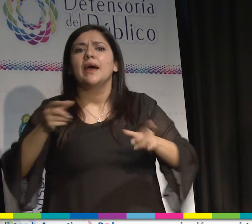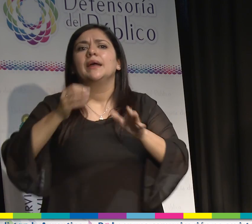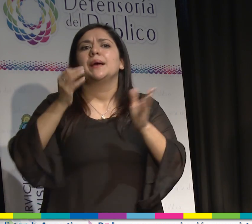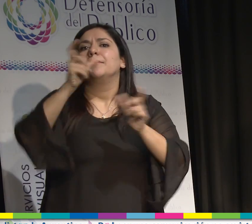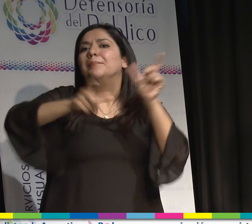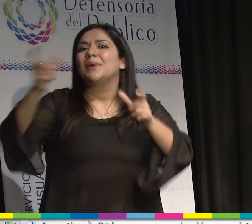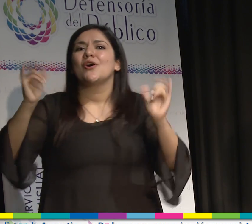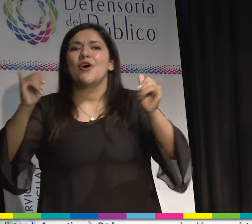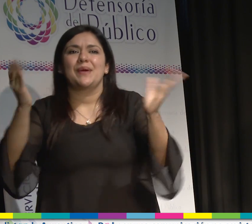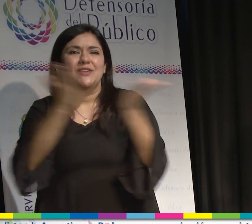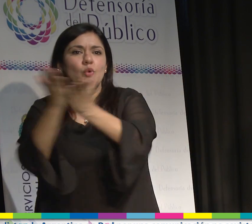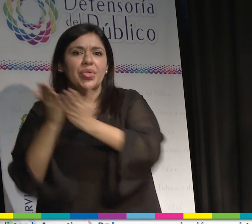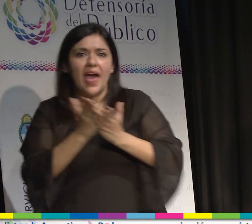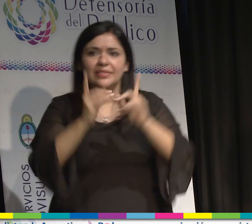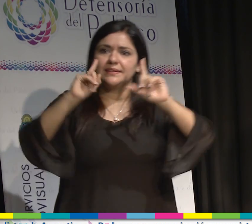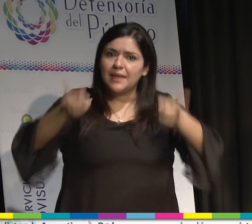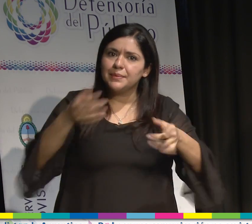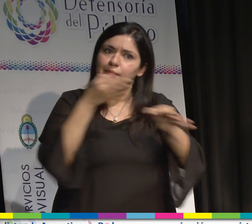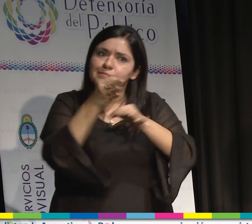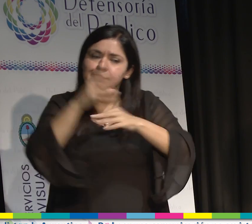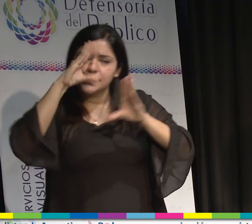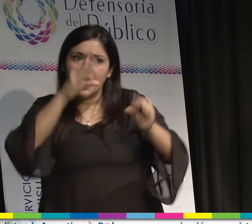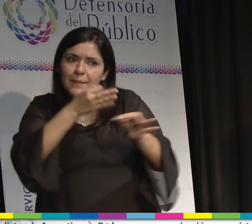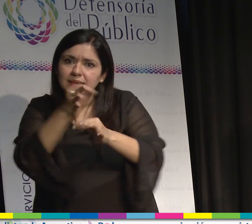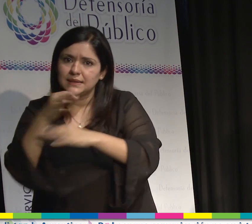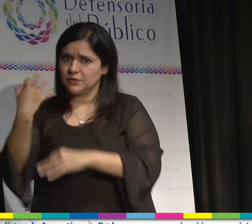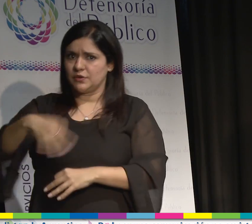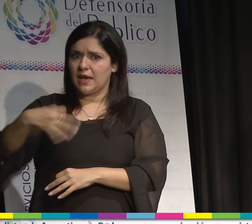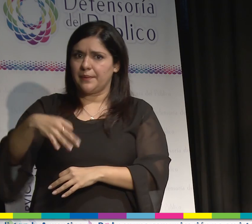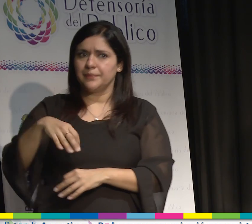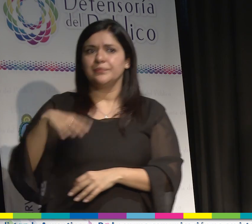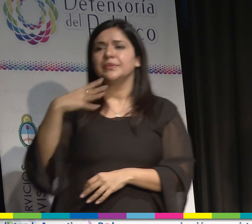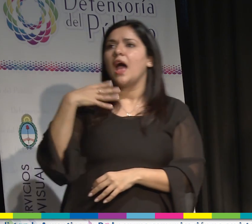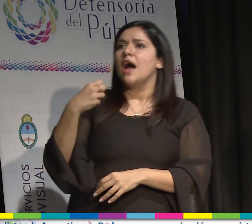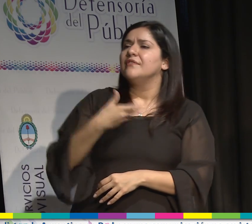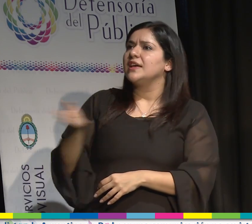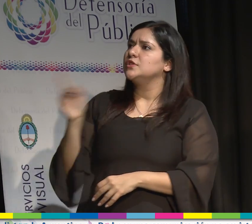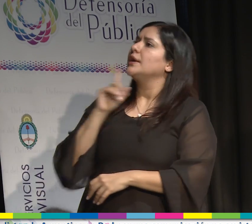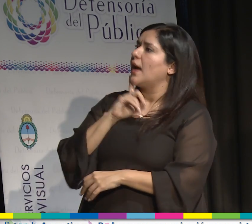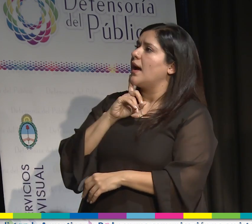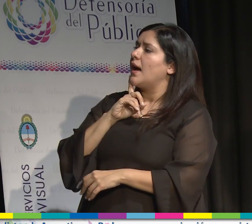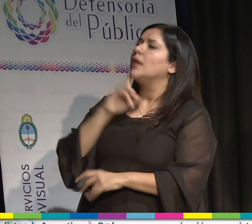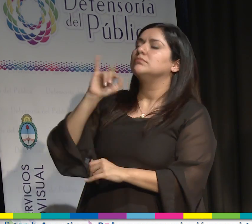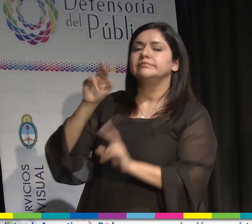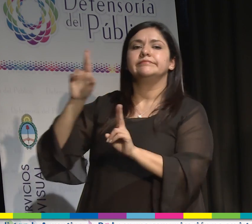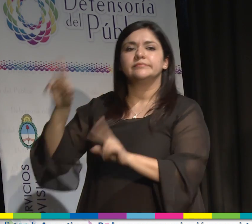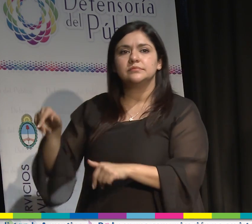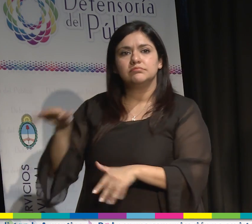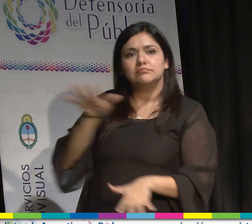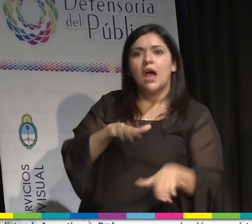defensoría escucho esta demanda y se avanzó muchísimo en un entramado